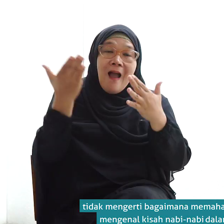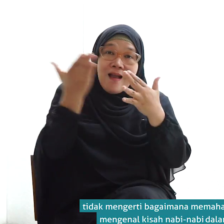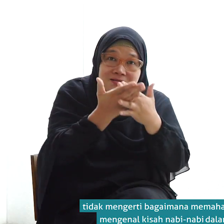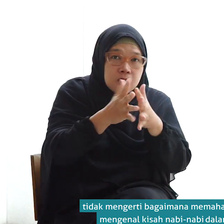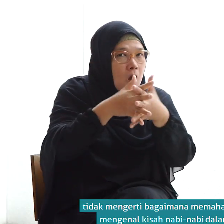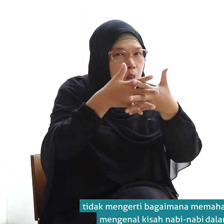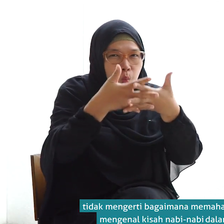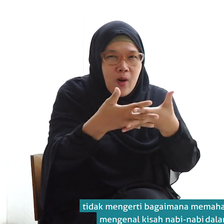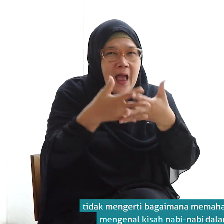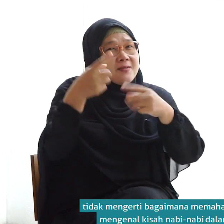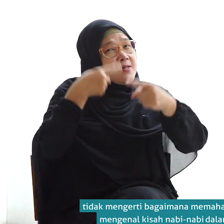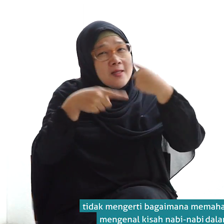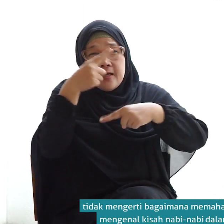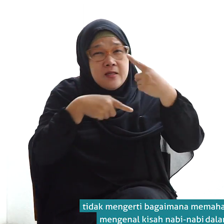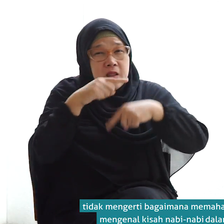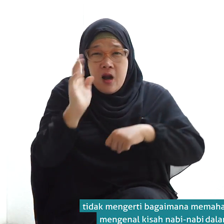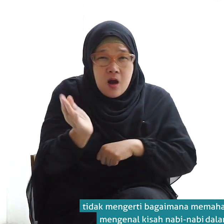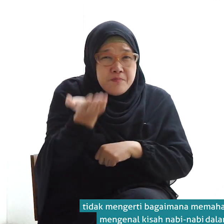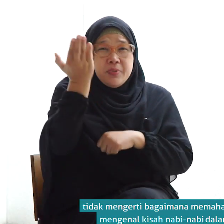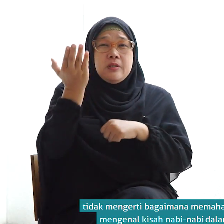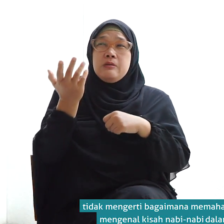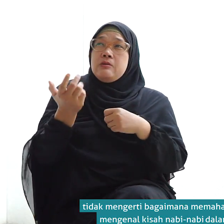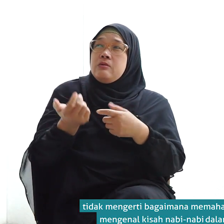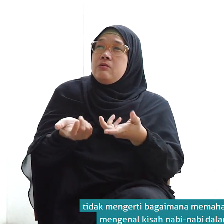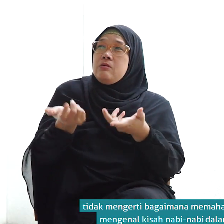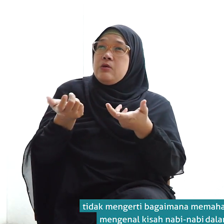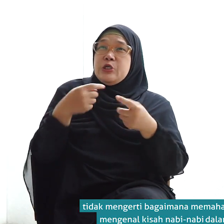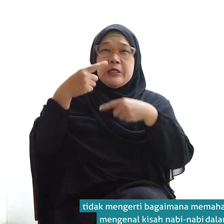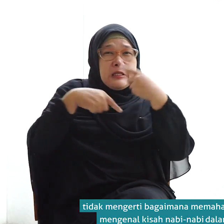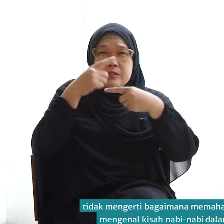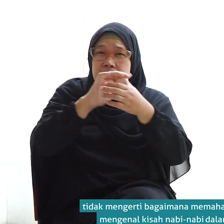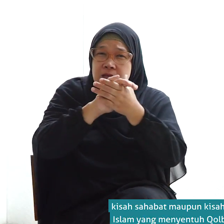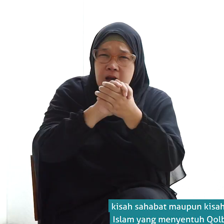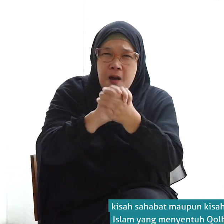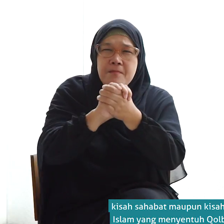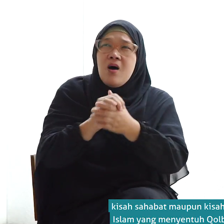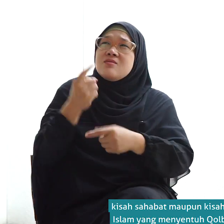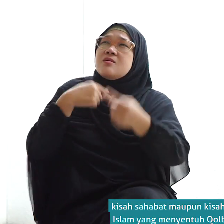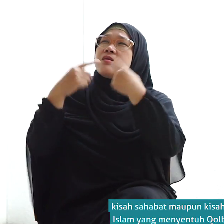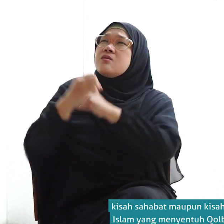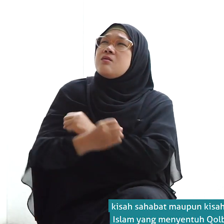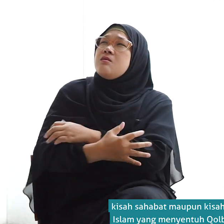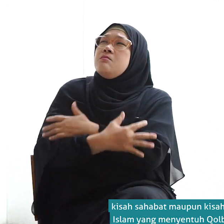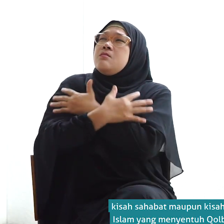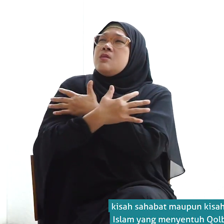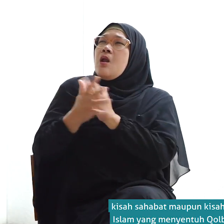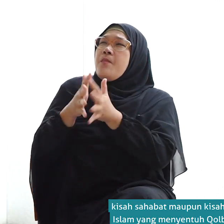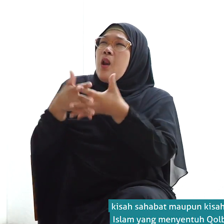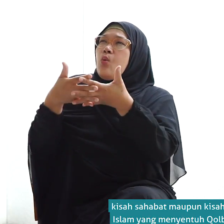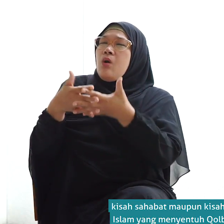tidak mengerti bagaimana memahami Al-Quran, mengenal kisah nabi-nabi dalam Al-Quran, kisah sahabat maupun kisah-kisah Islam yang menyentuh